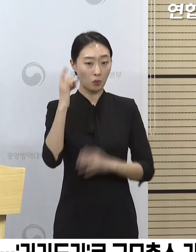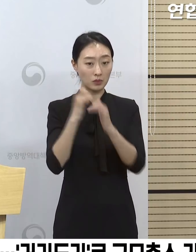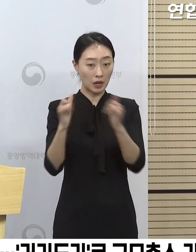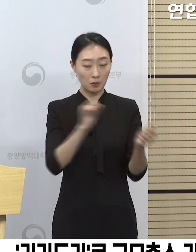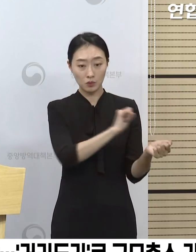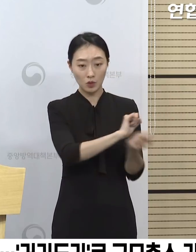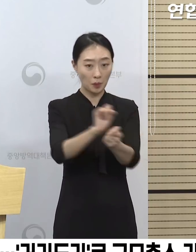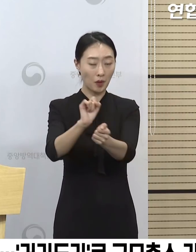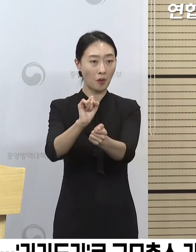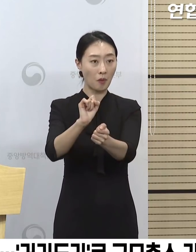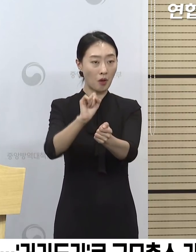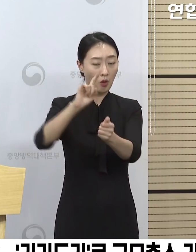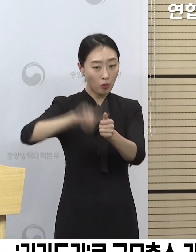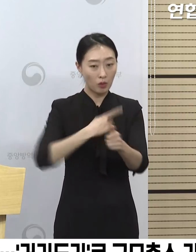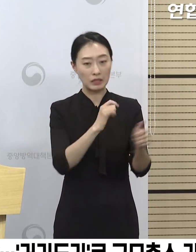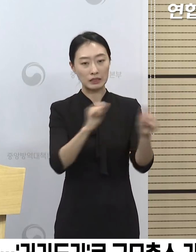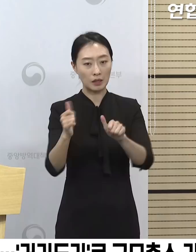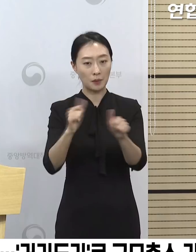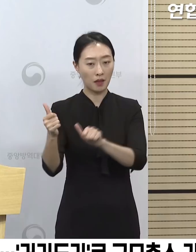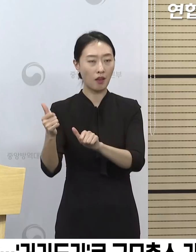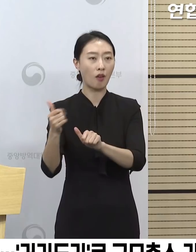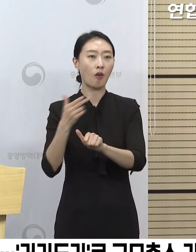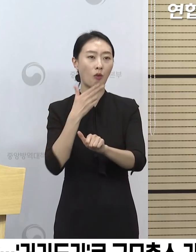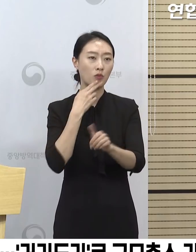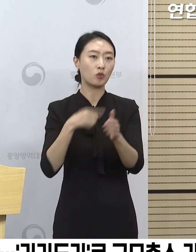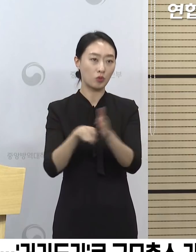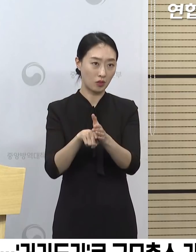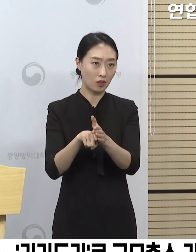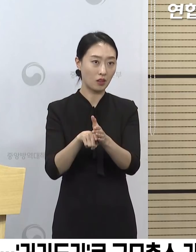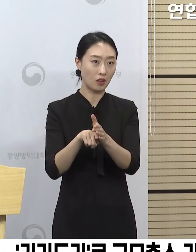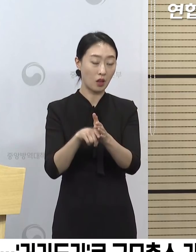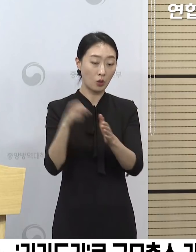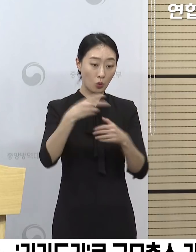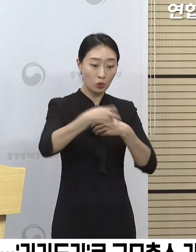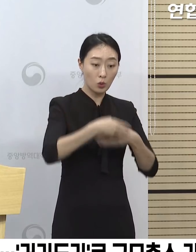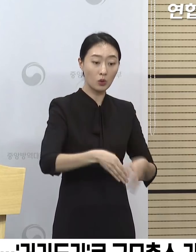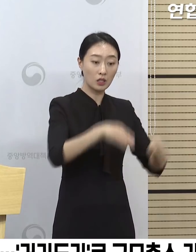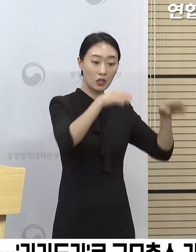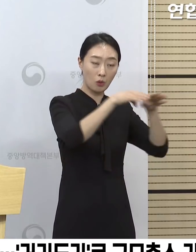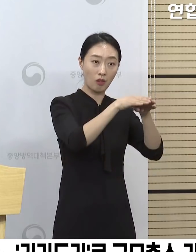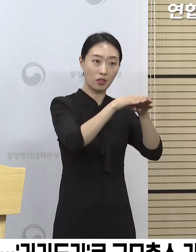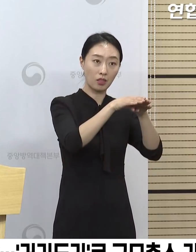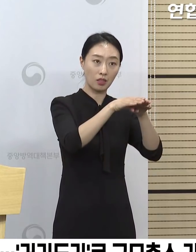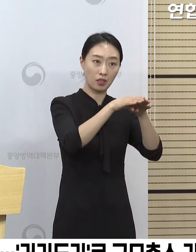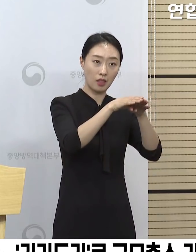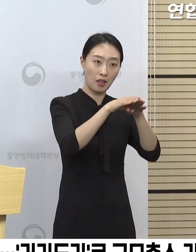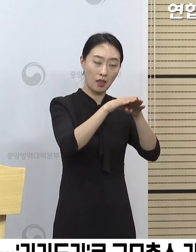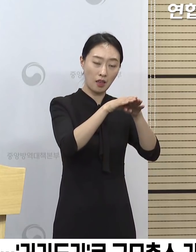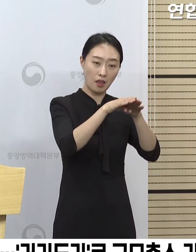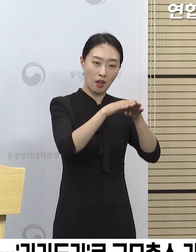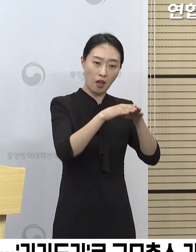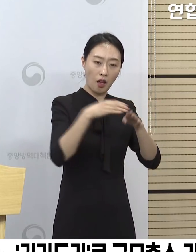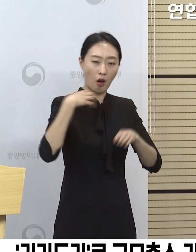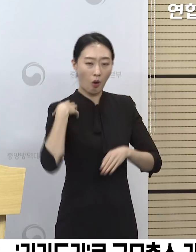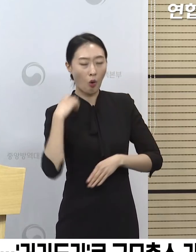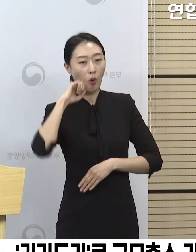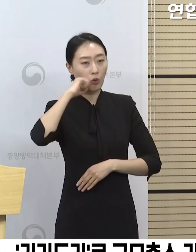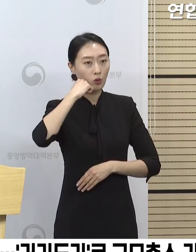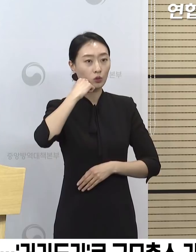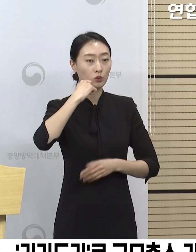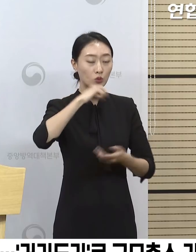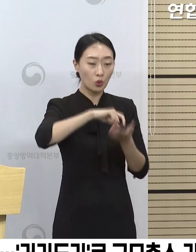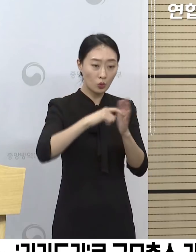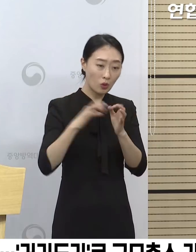돼서 사망을 발생하거나 아니면은 이제 의료기관이 감당하기 어려운 정도의 수준까지의 집단 발병으로